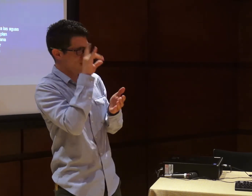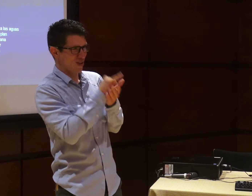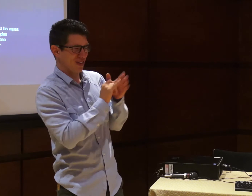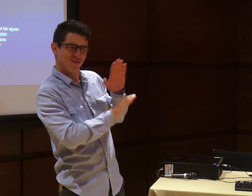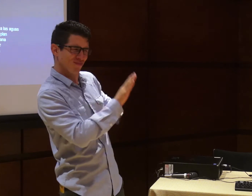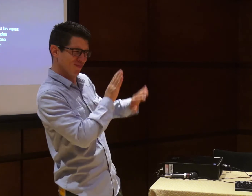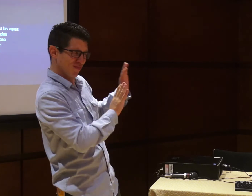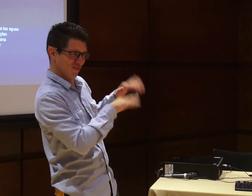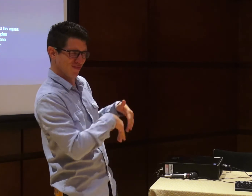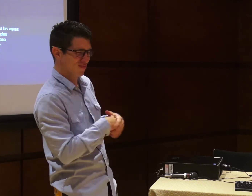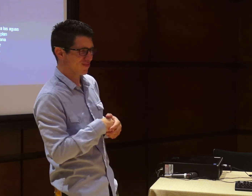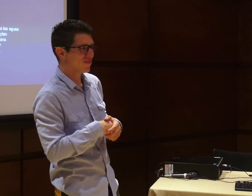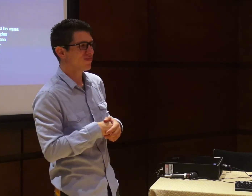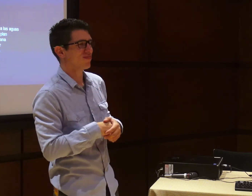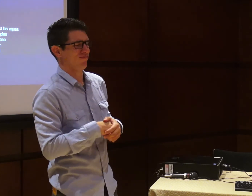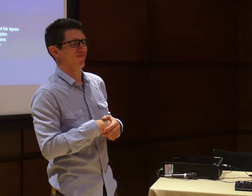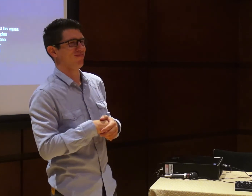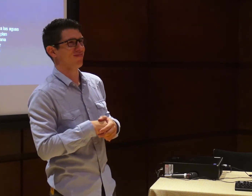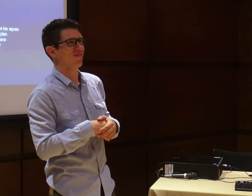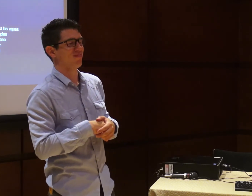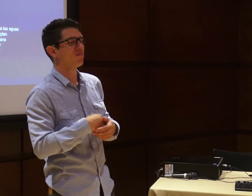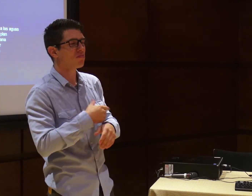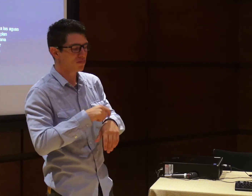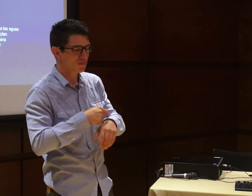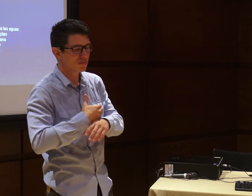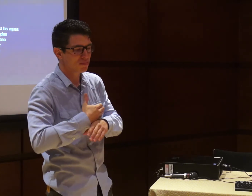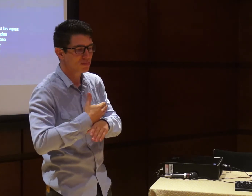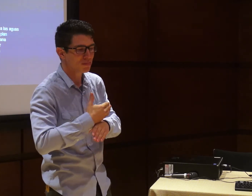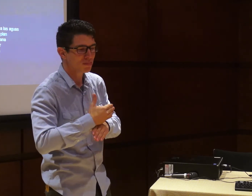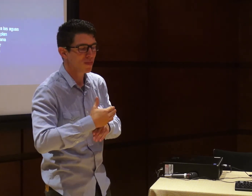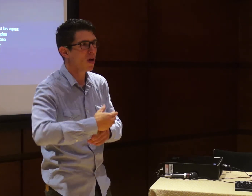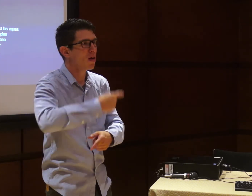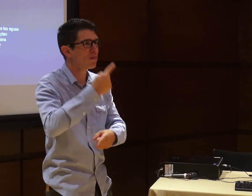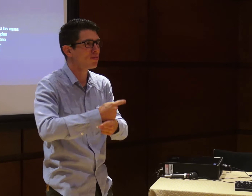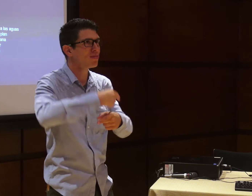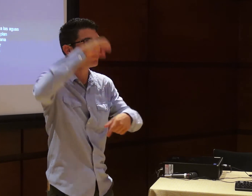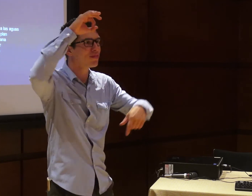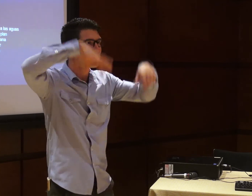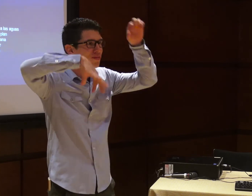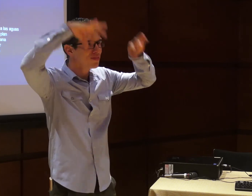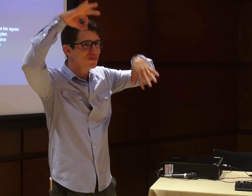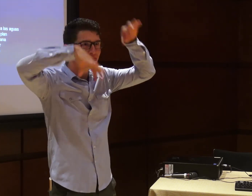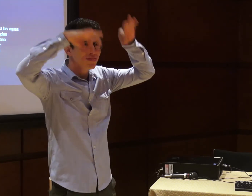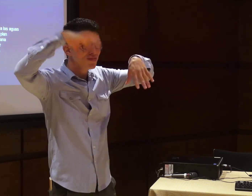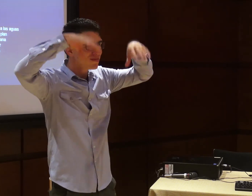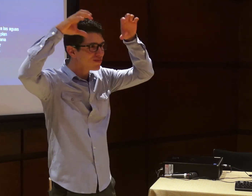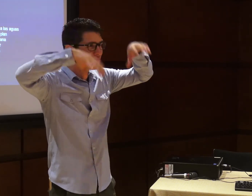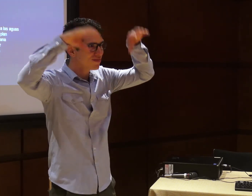alguna vez él predijo en el tiempo que parecía que iba a venir una tormenta, pero nadie le creía, y efectivamente cuando él